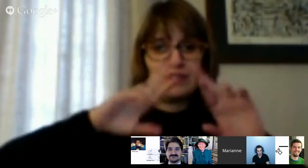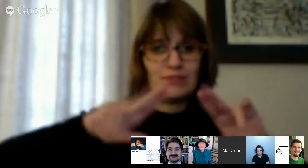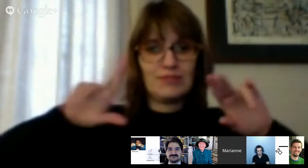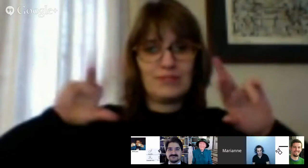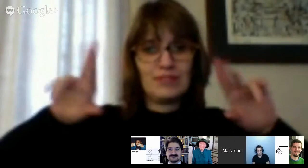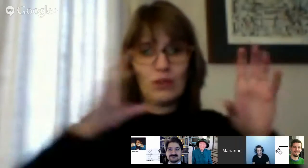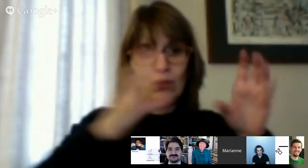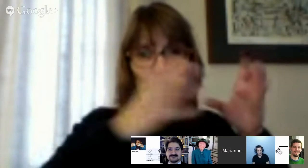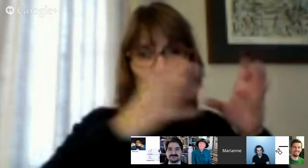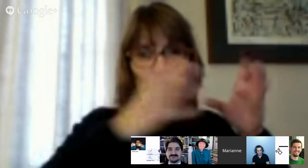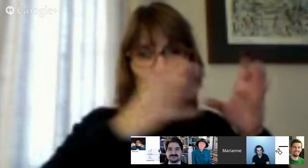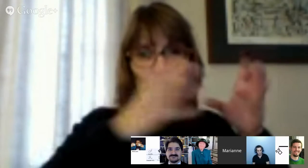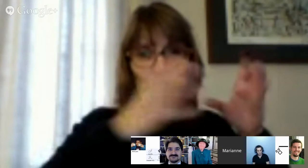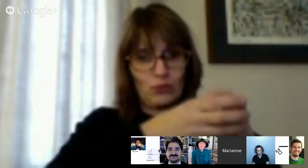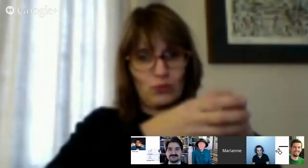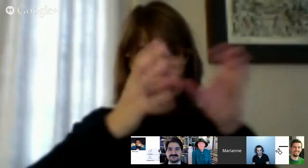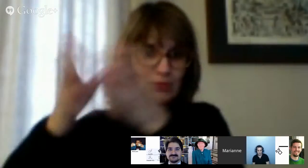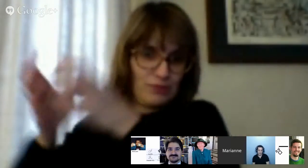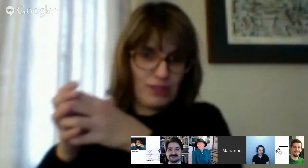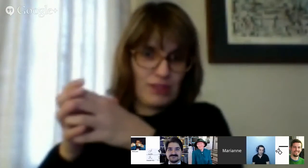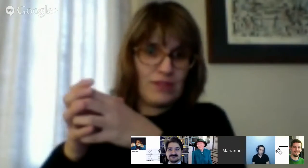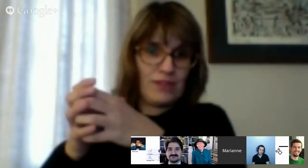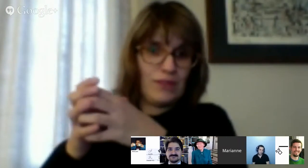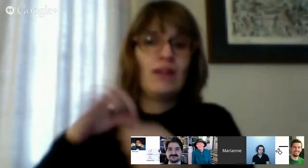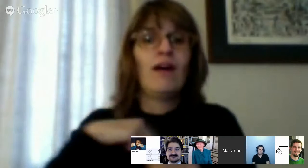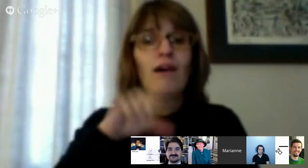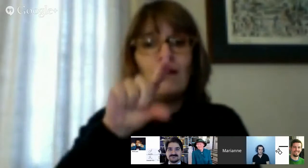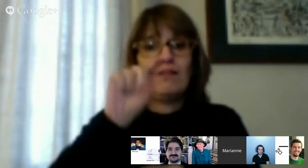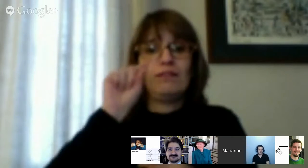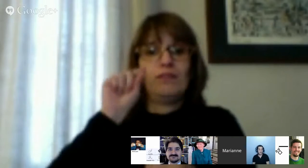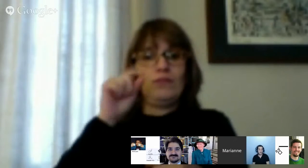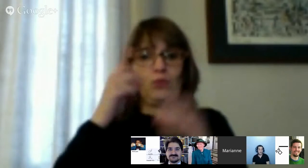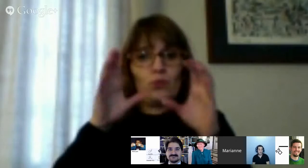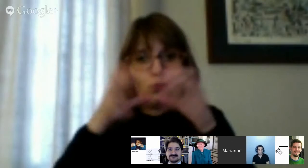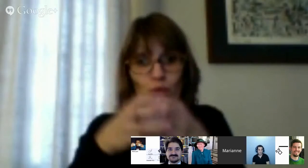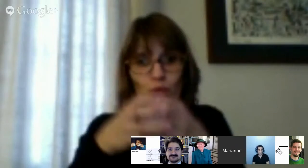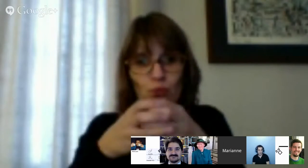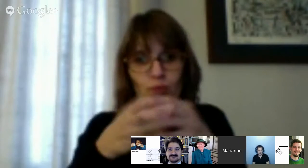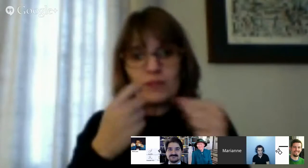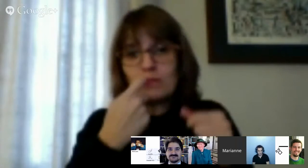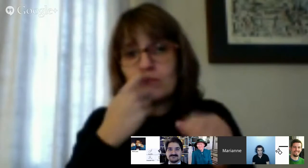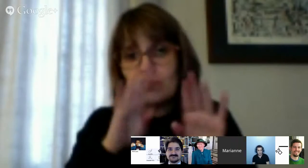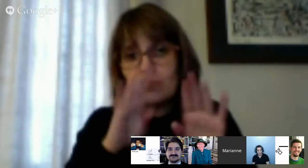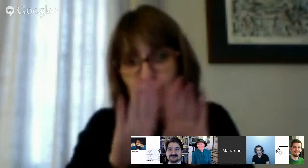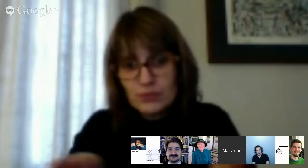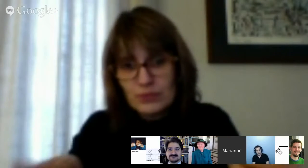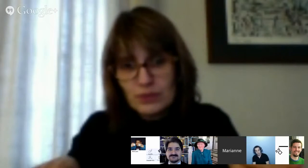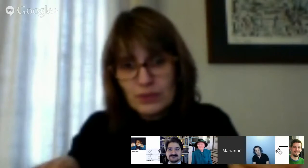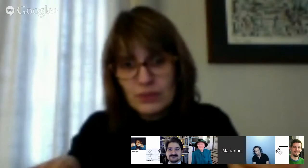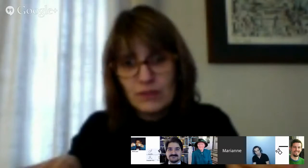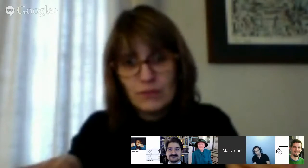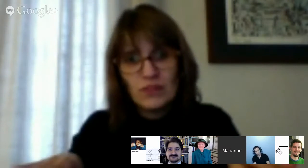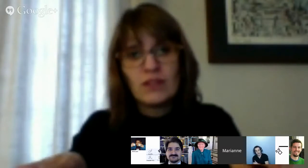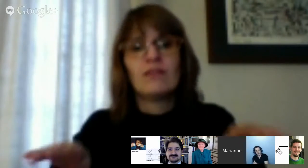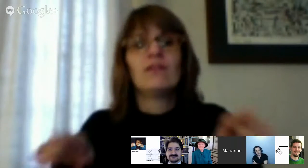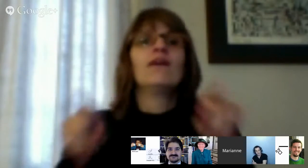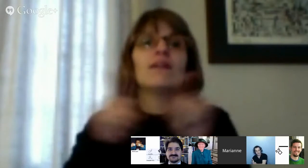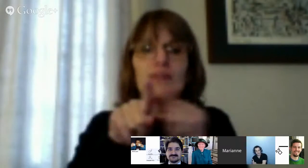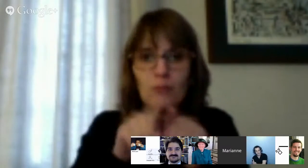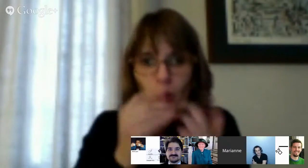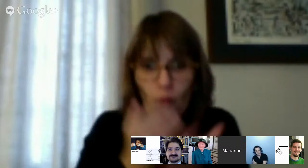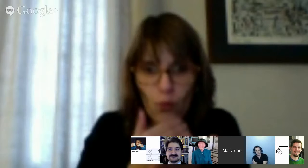E pesquisei com grupos, diferentes grupos de diferentes faixas etárias. Um grupo com